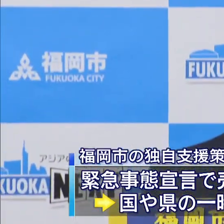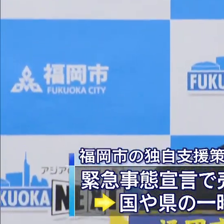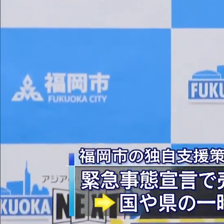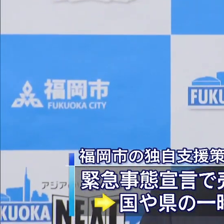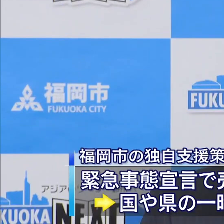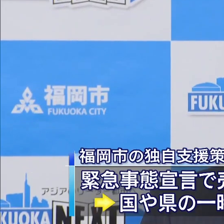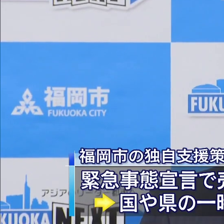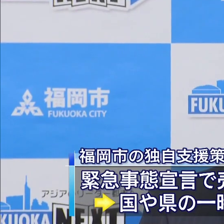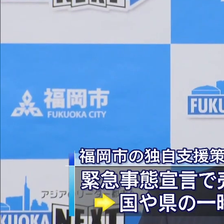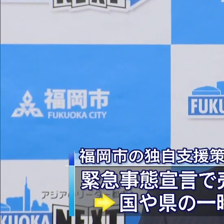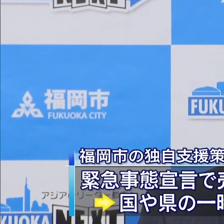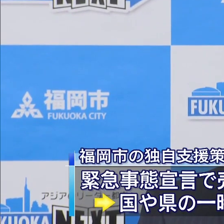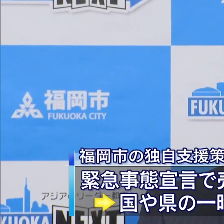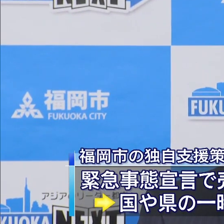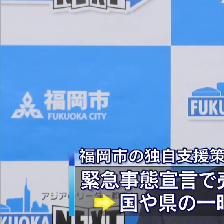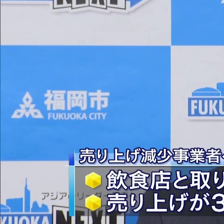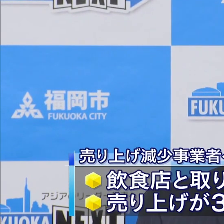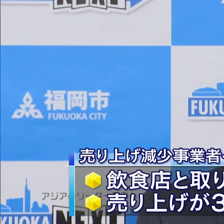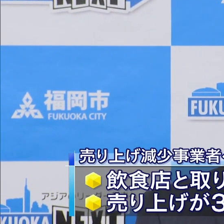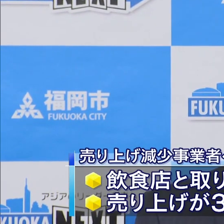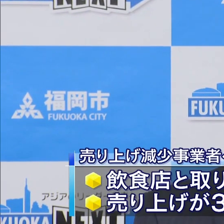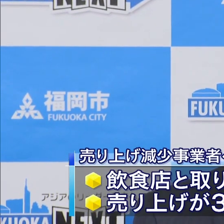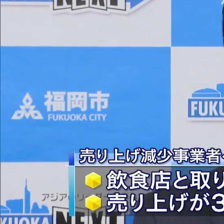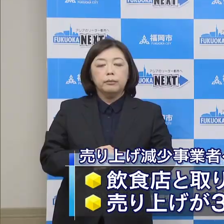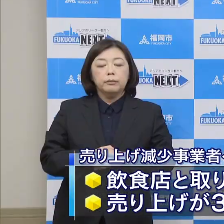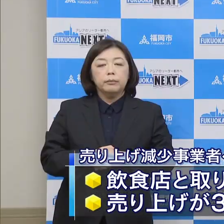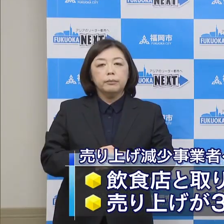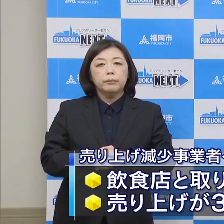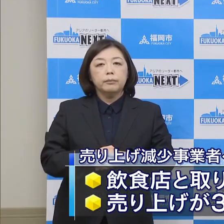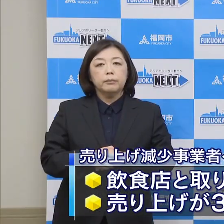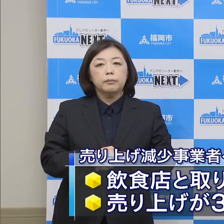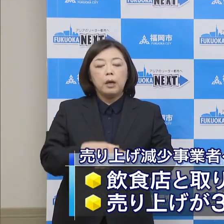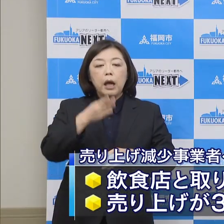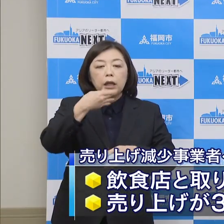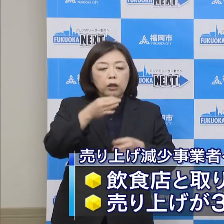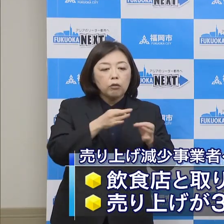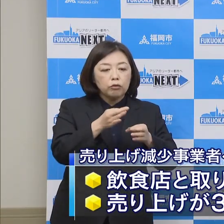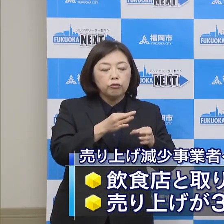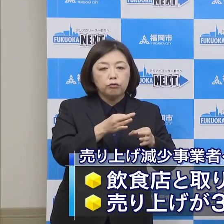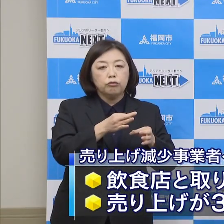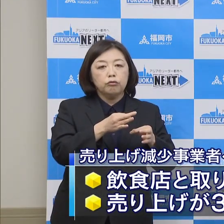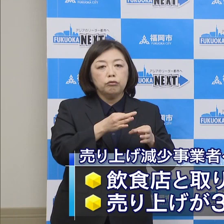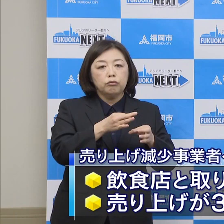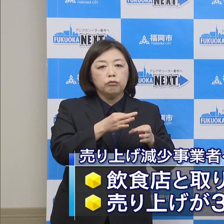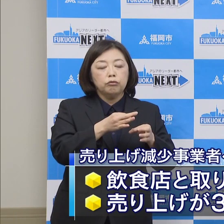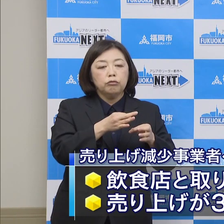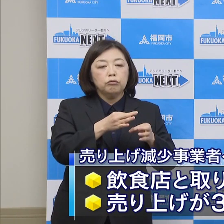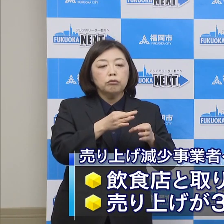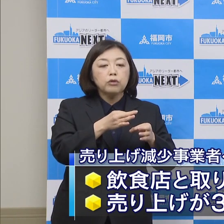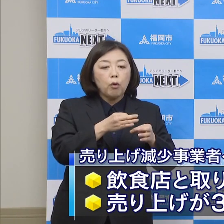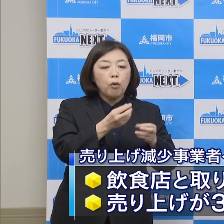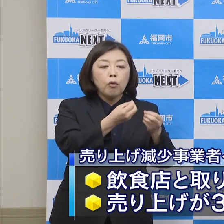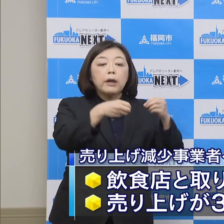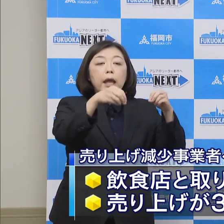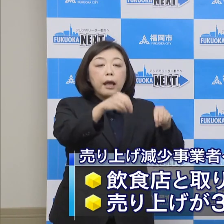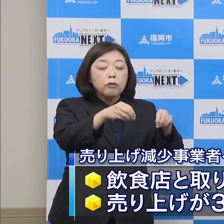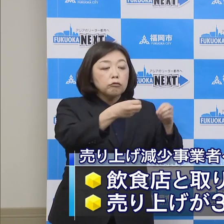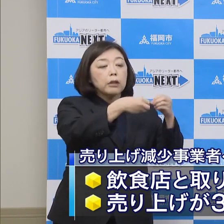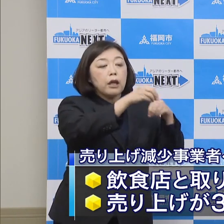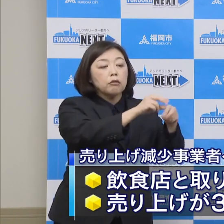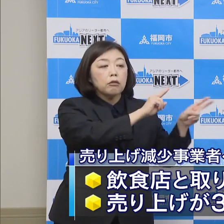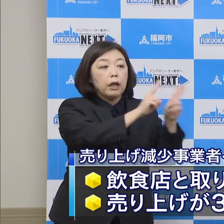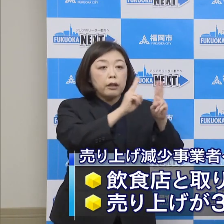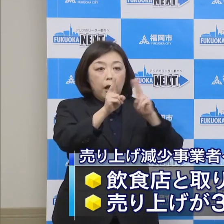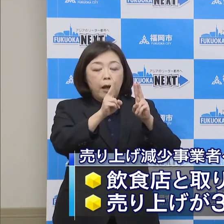を支援します対象は飲食店と取引がある事業者や国一時金の対象業種であっても